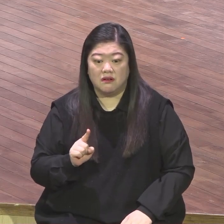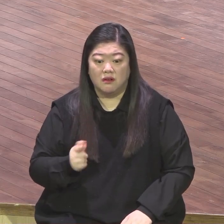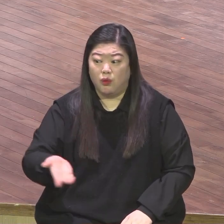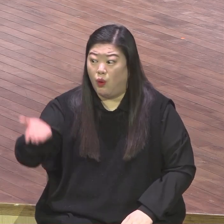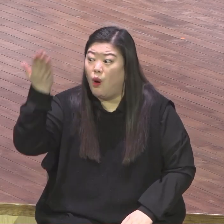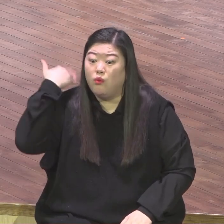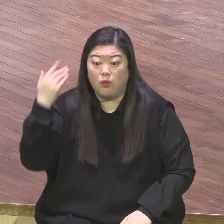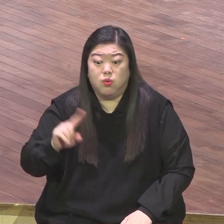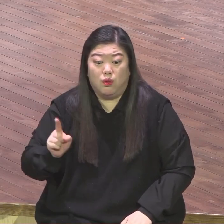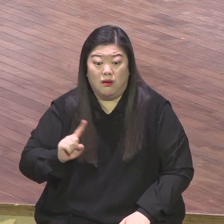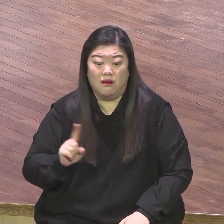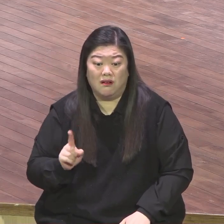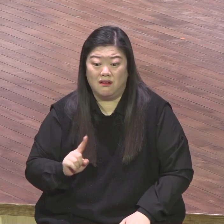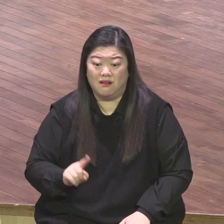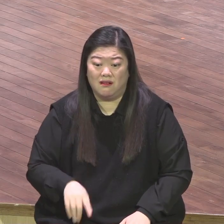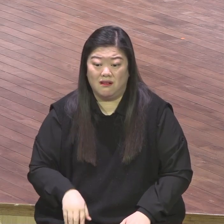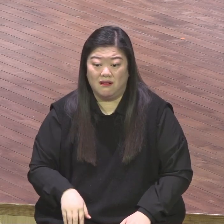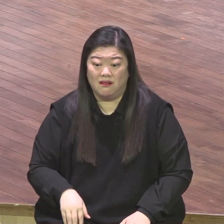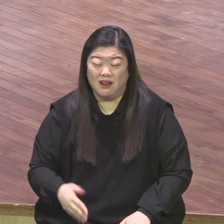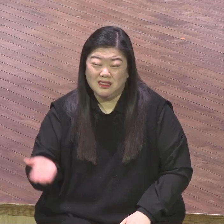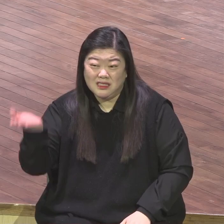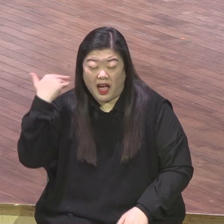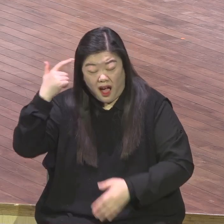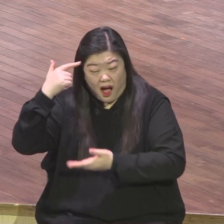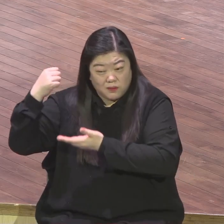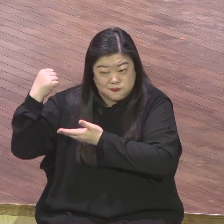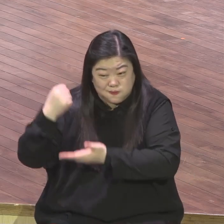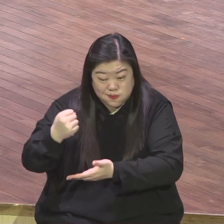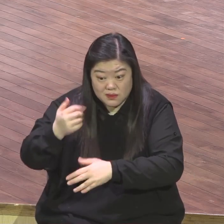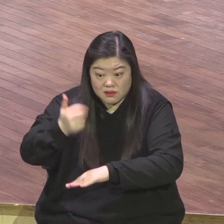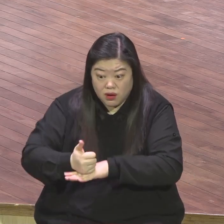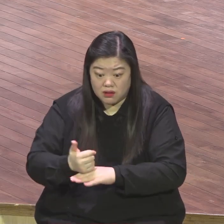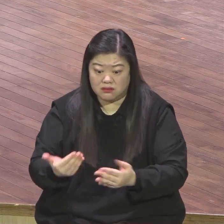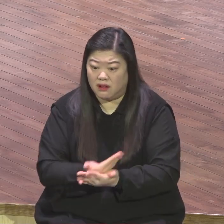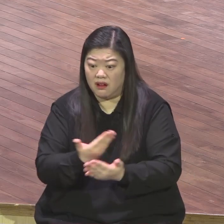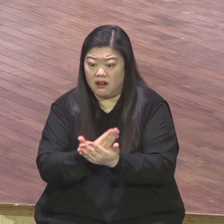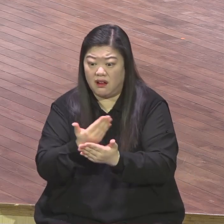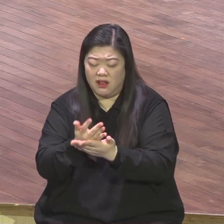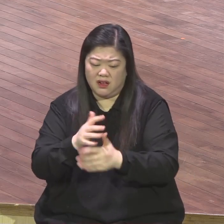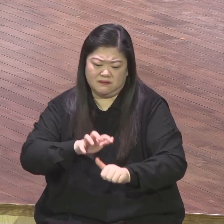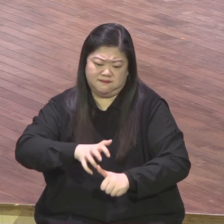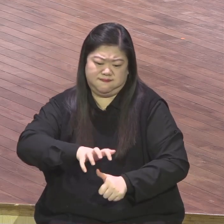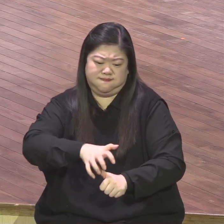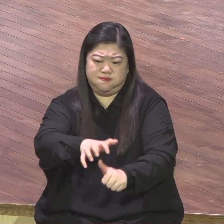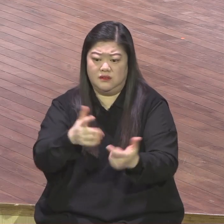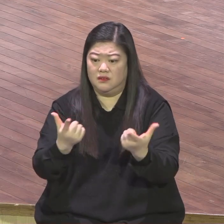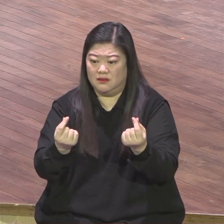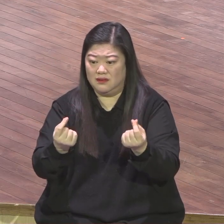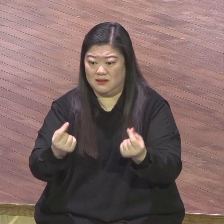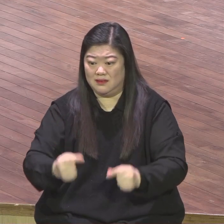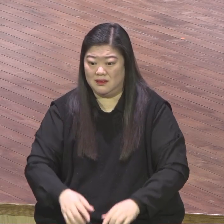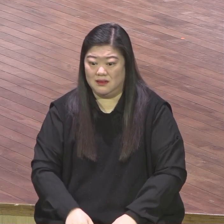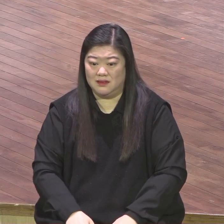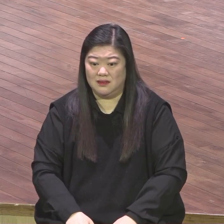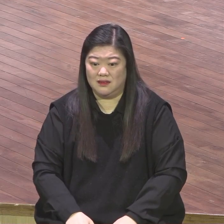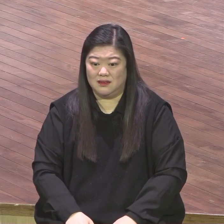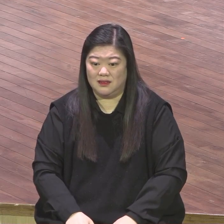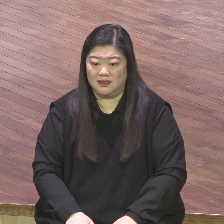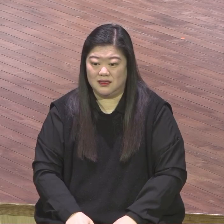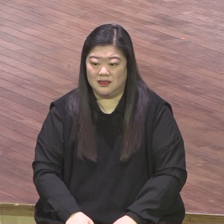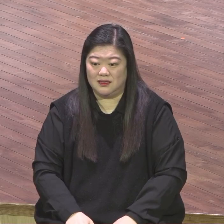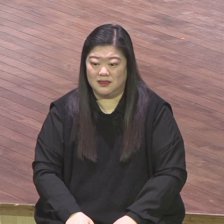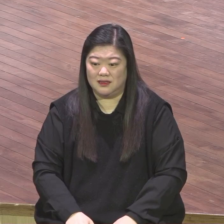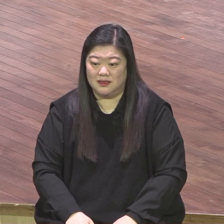응? 그 망합니다. 절대 발전 없어요. 과거한 것 잊어버리고 내가 뭘 했는지 잘했다 못했다 상관없어